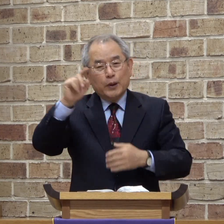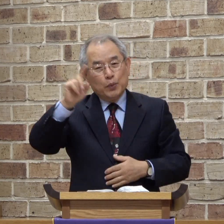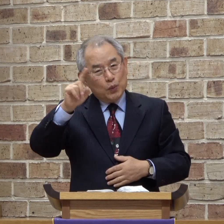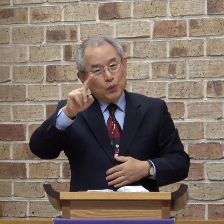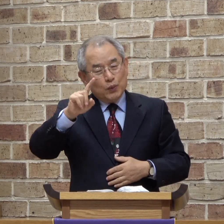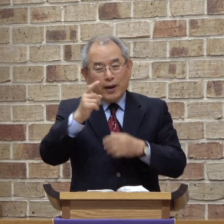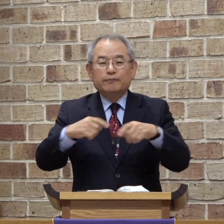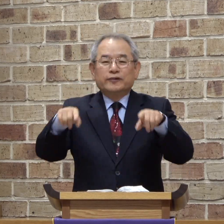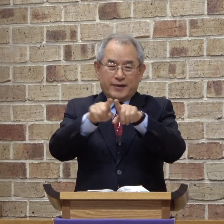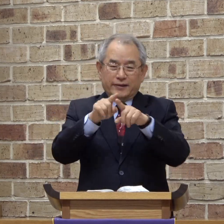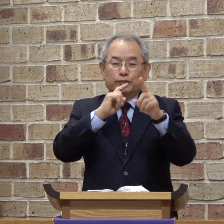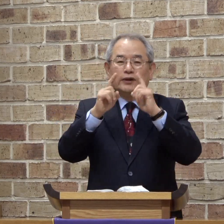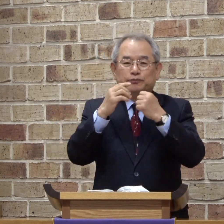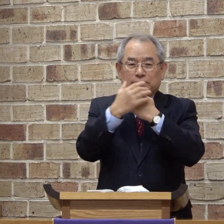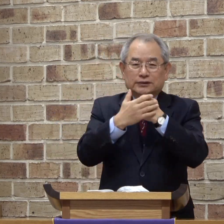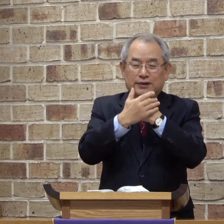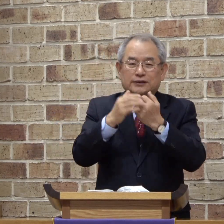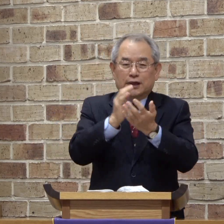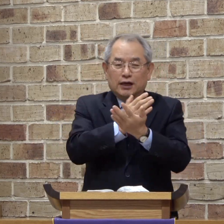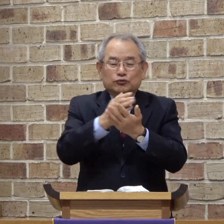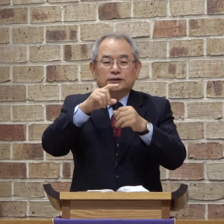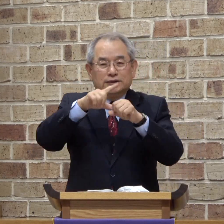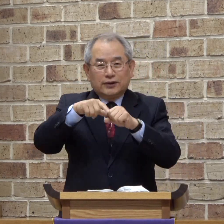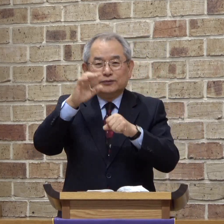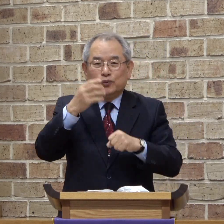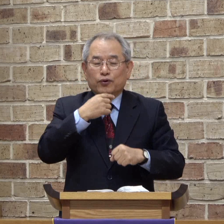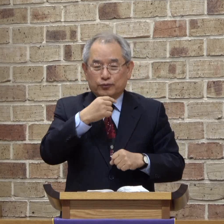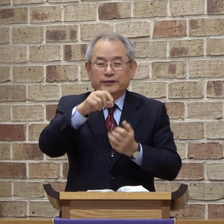어제 연습했고 제가 오늘 합쳐서 같이 했습니다.